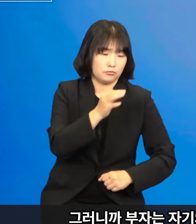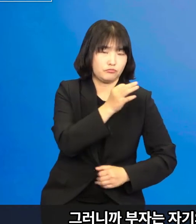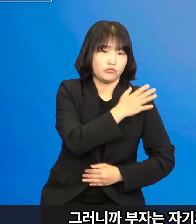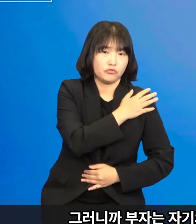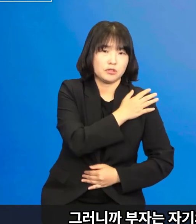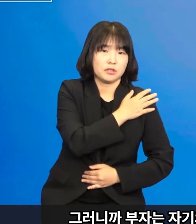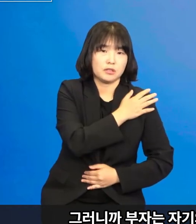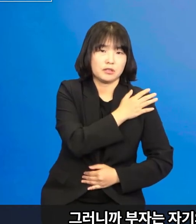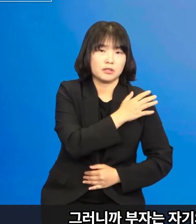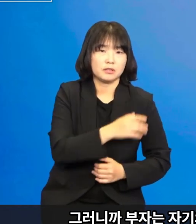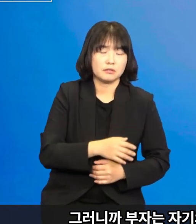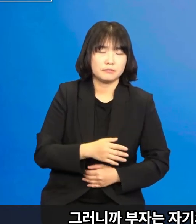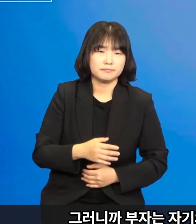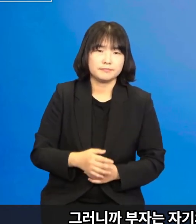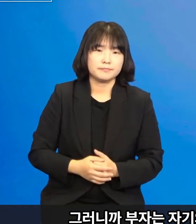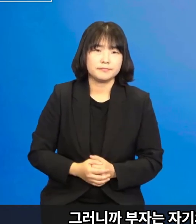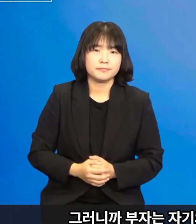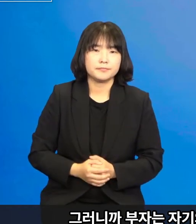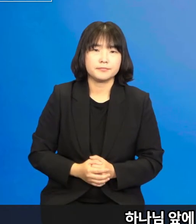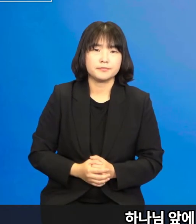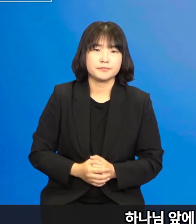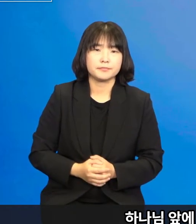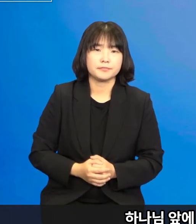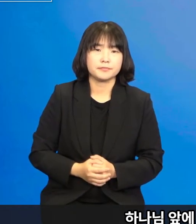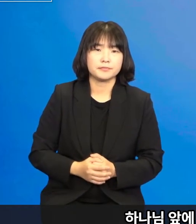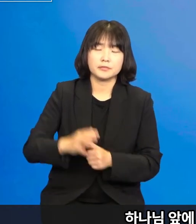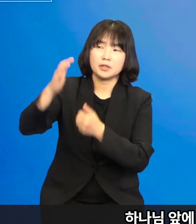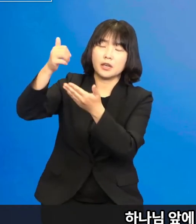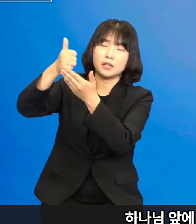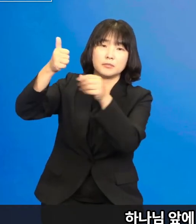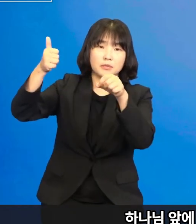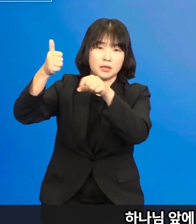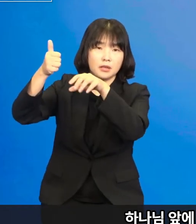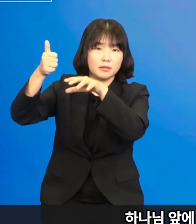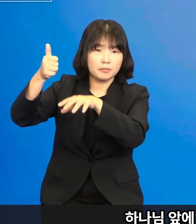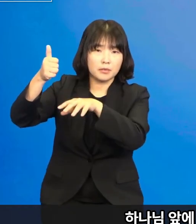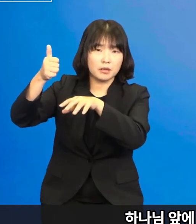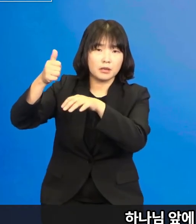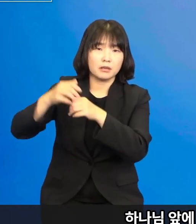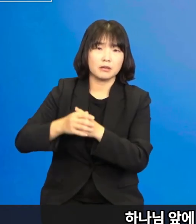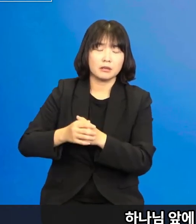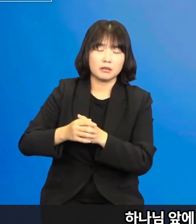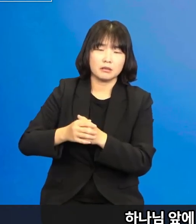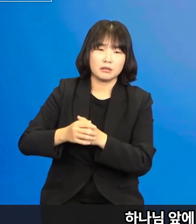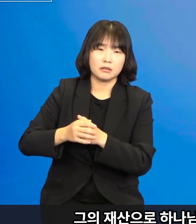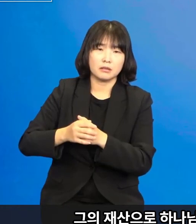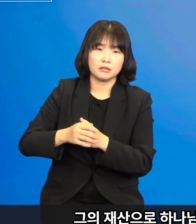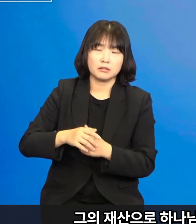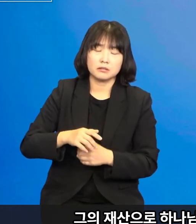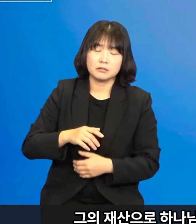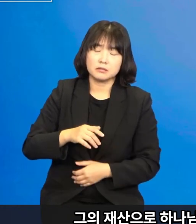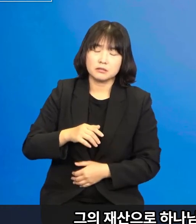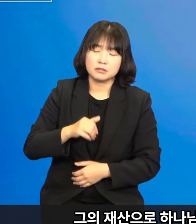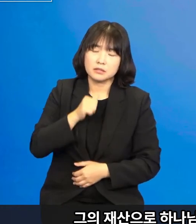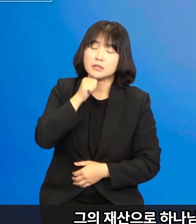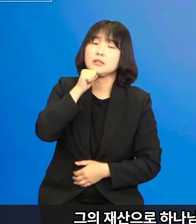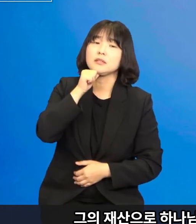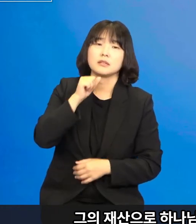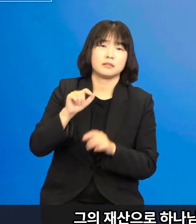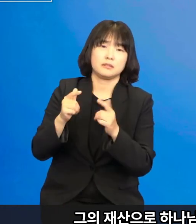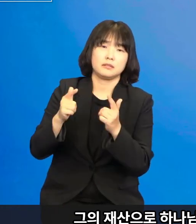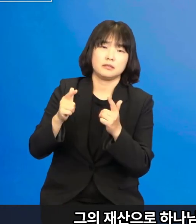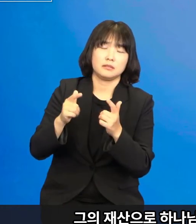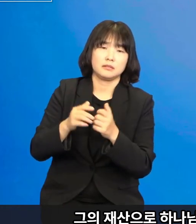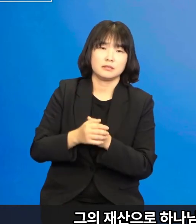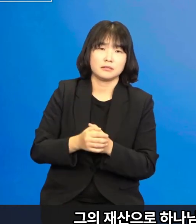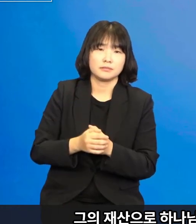자기 재산 때문인지는 모르겠어요. 하나님 앞에 가난하지 못했습니다. 그의 재산으로 하나님께